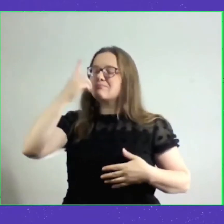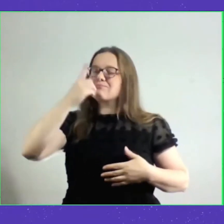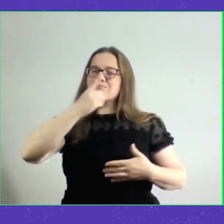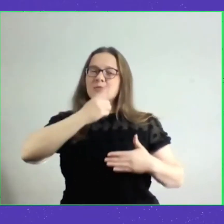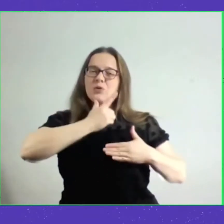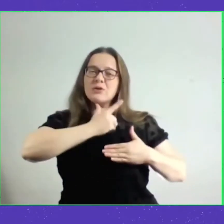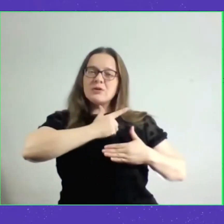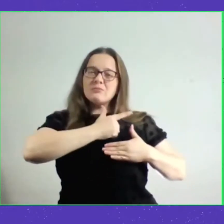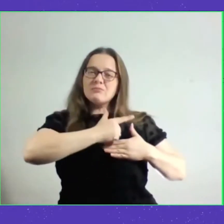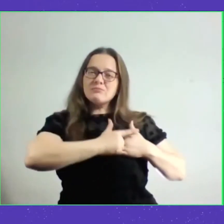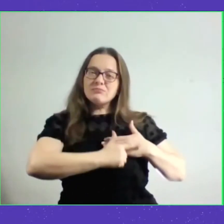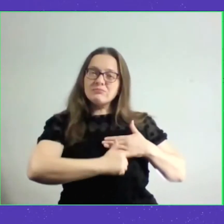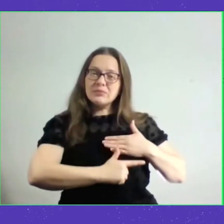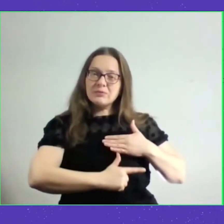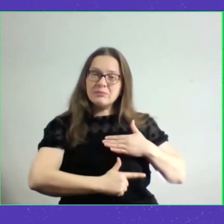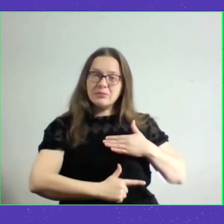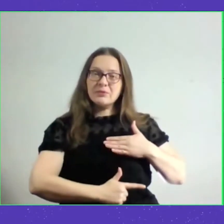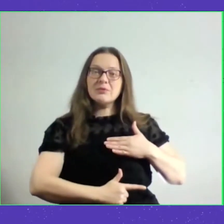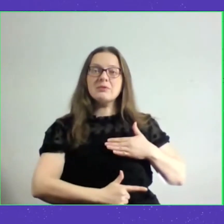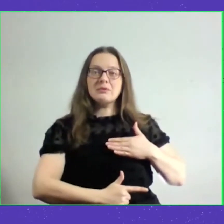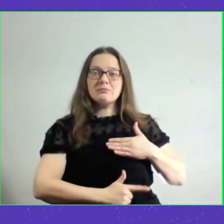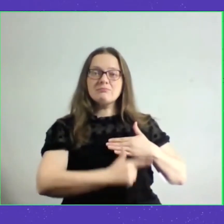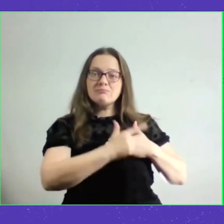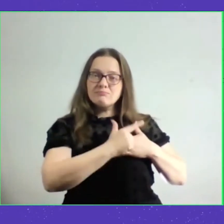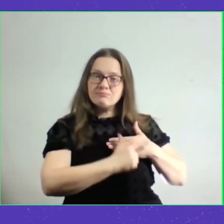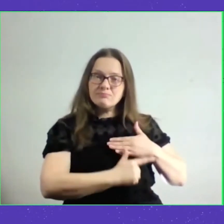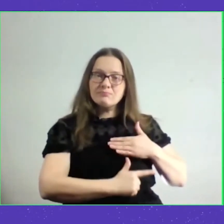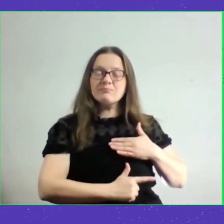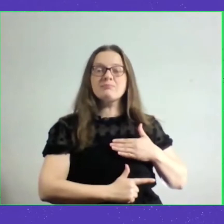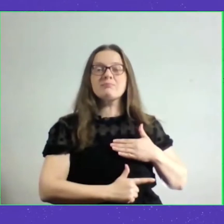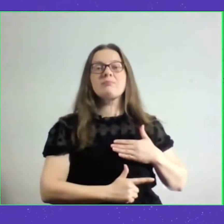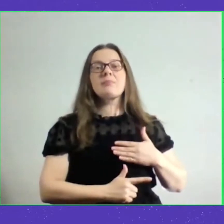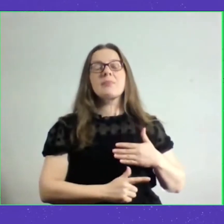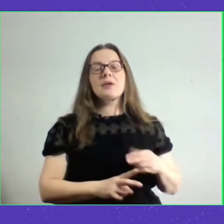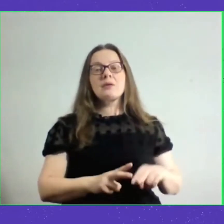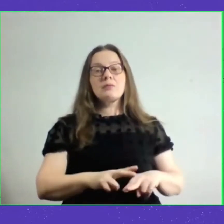O coração, ele vai sendo